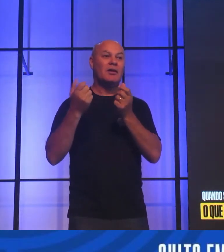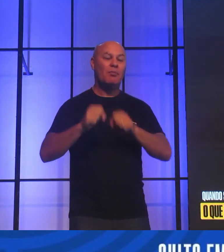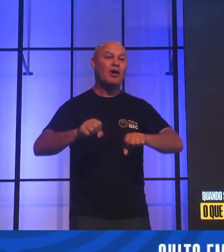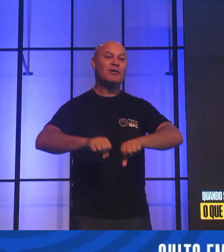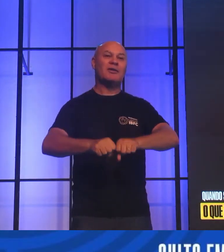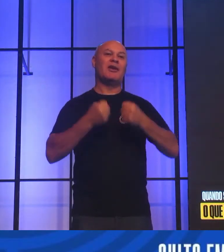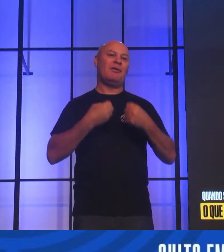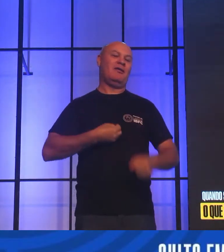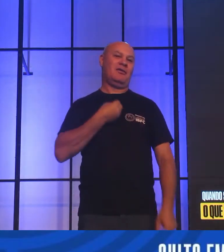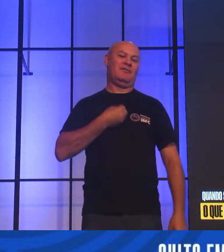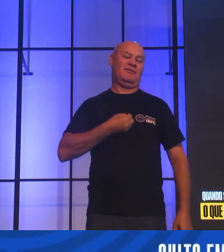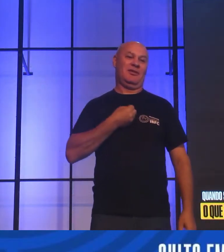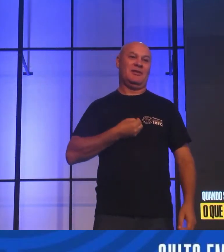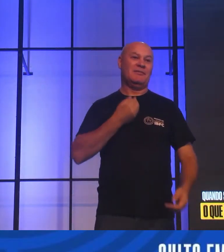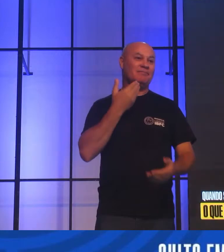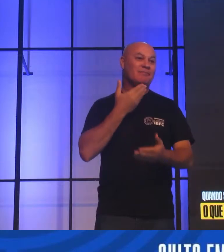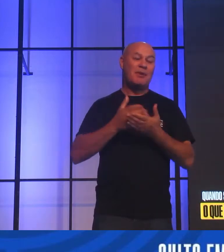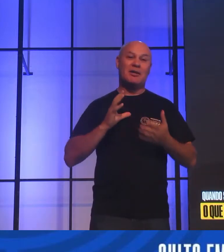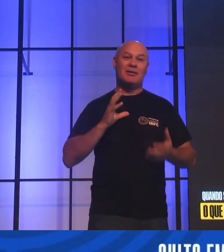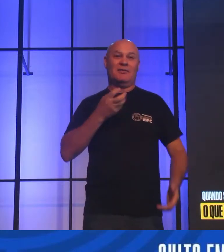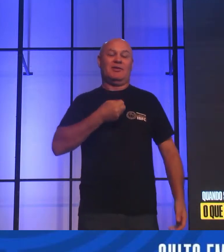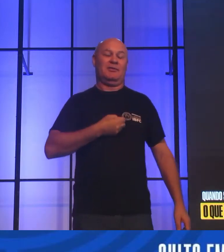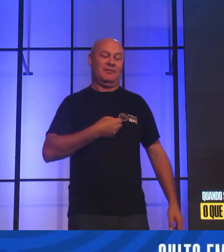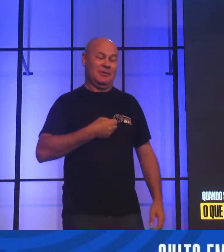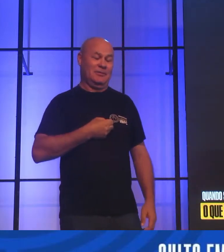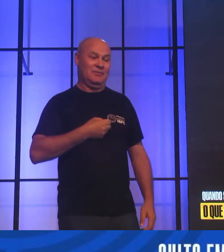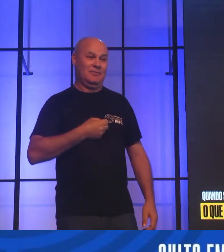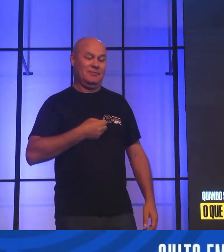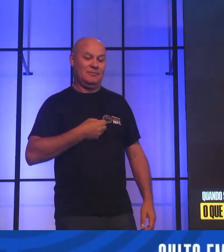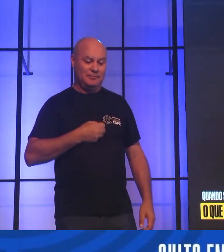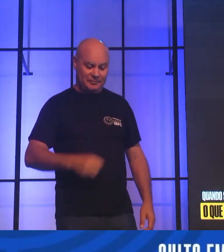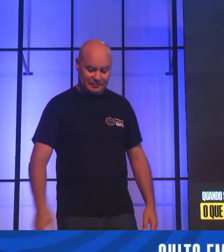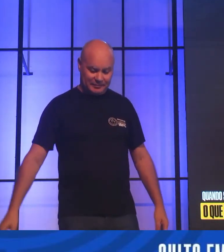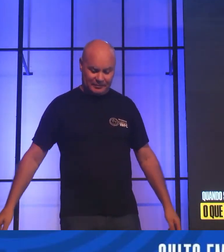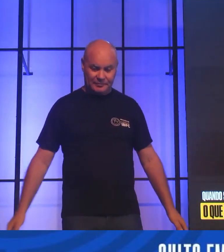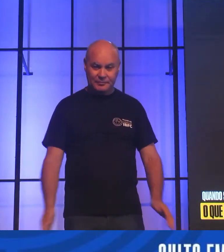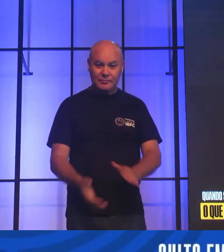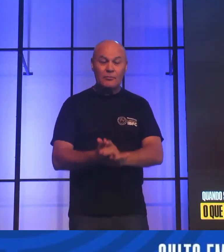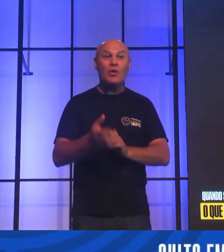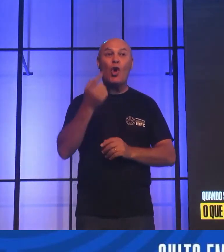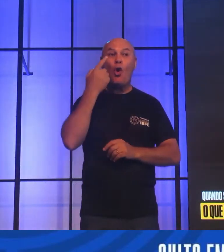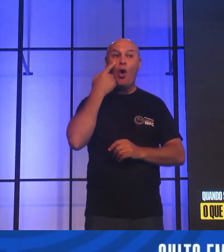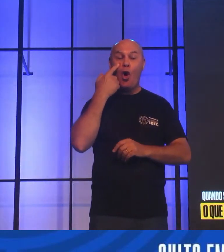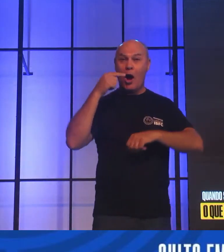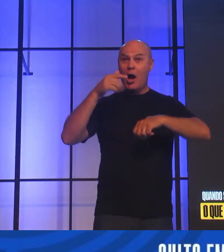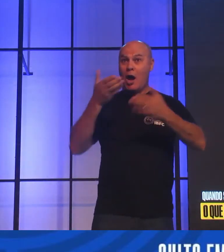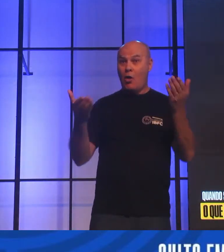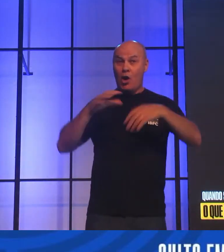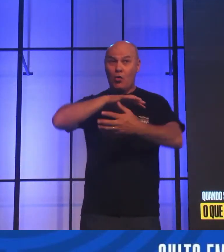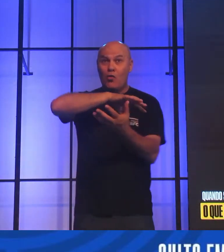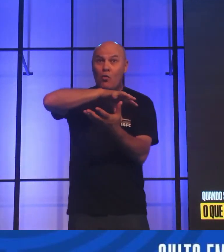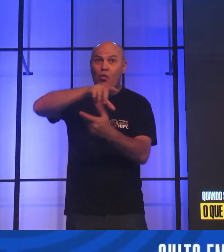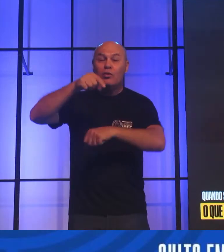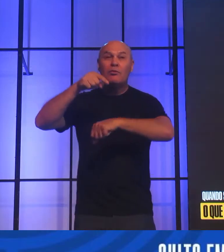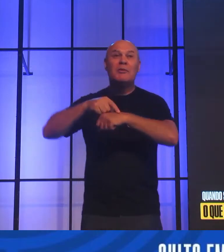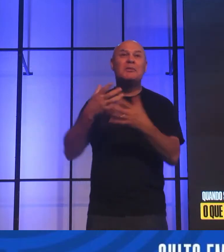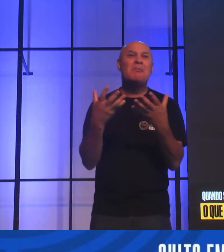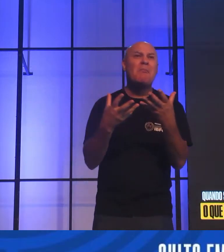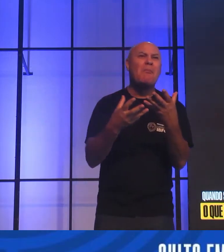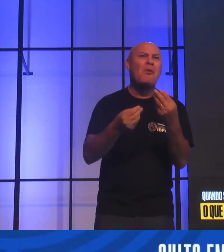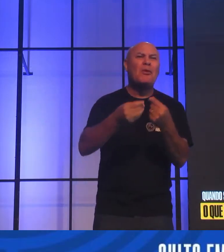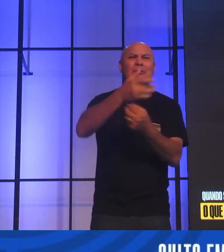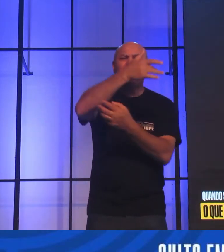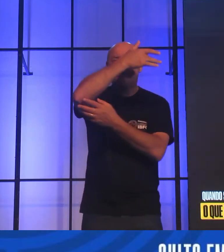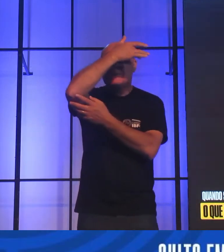as áreas. Quantas pessoas hoje estão cheias de remorsos, porque